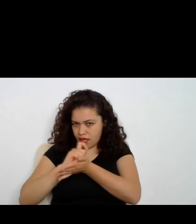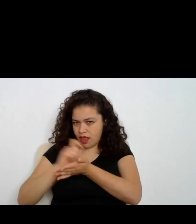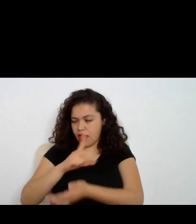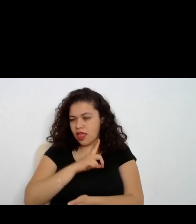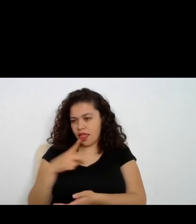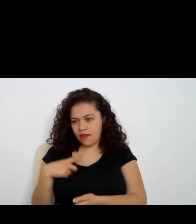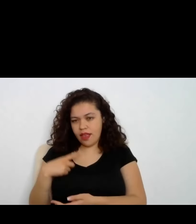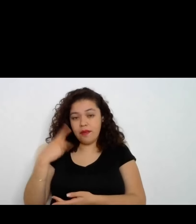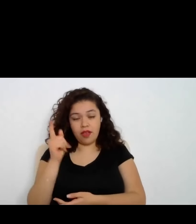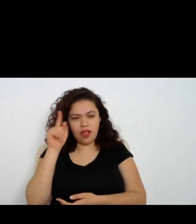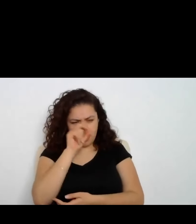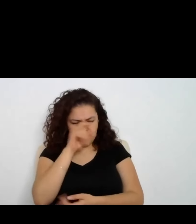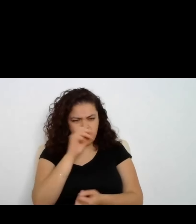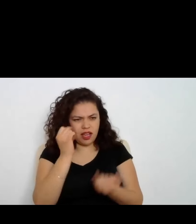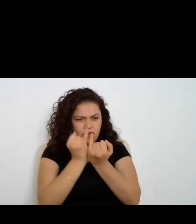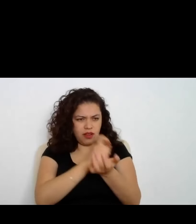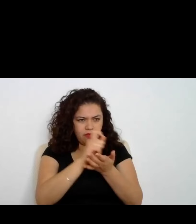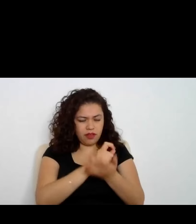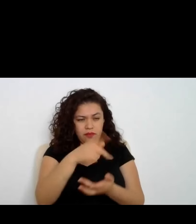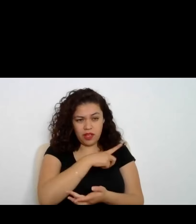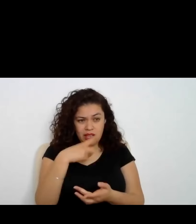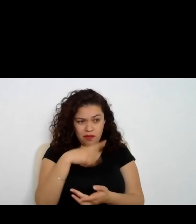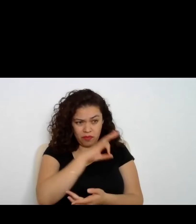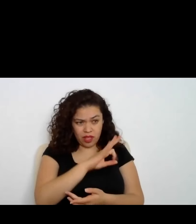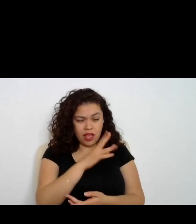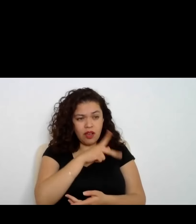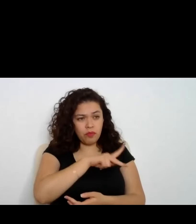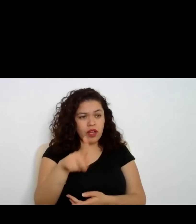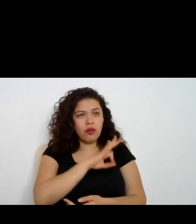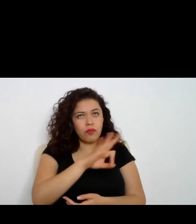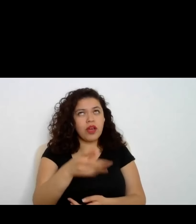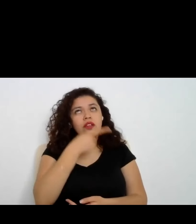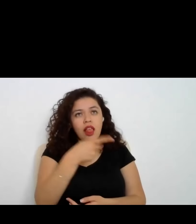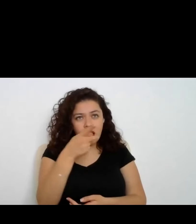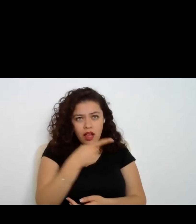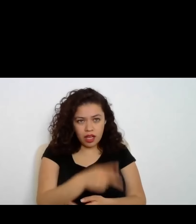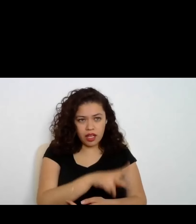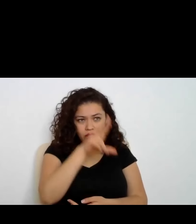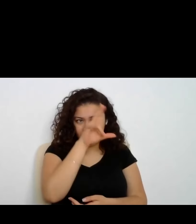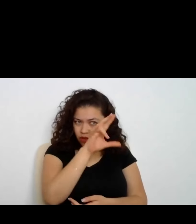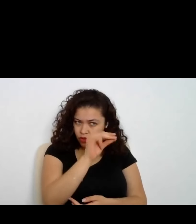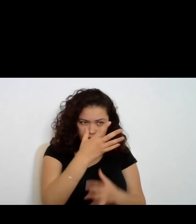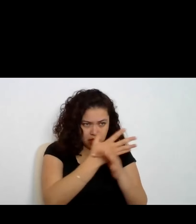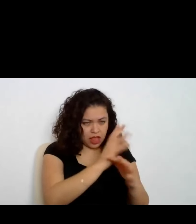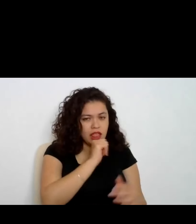acepta que sea de manera verbal. Aquí sí necesito recabar la firma del